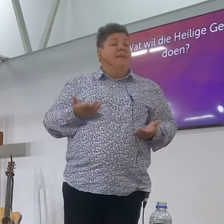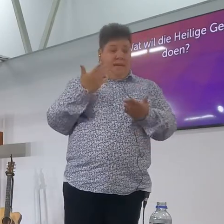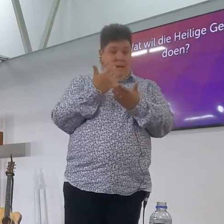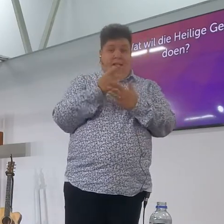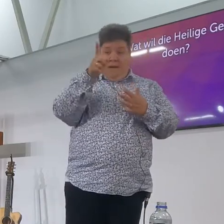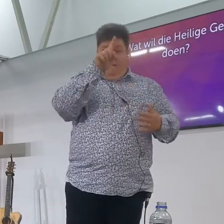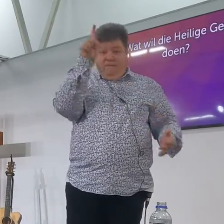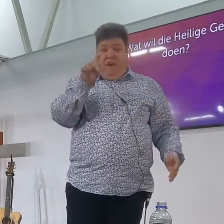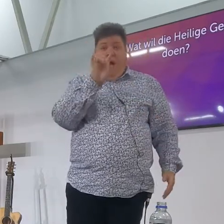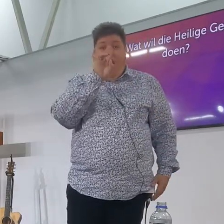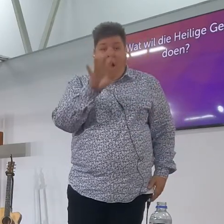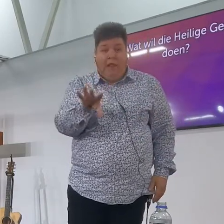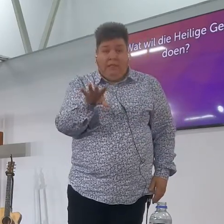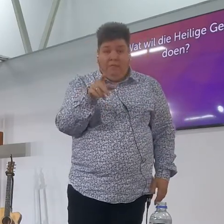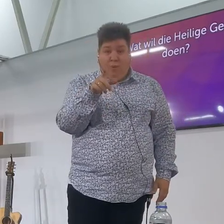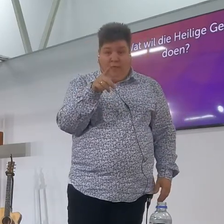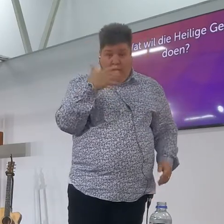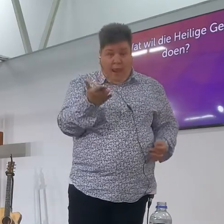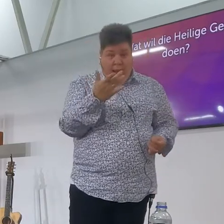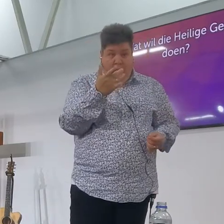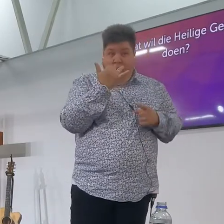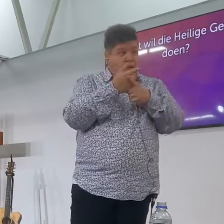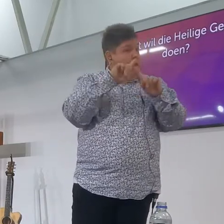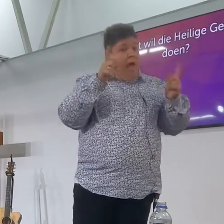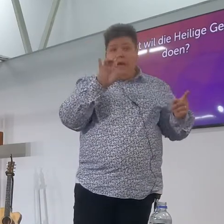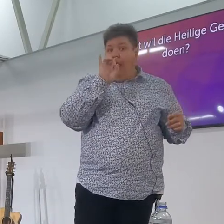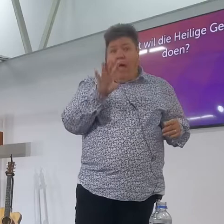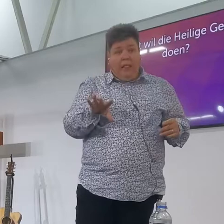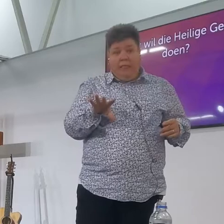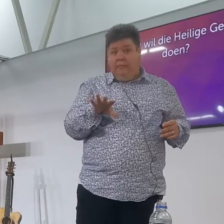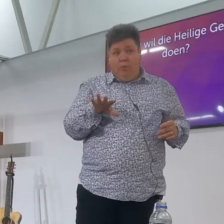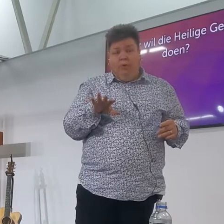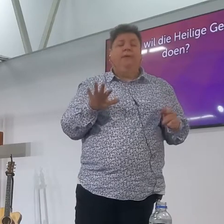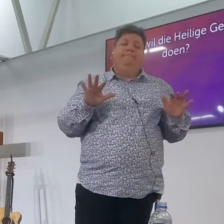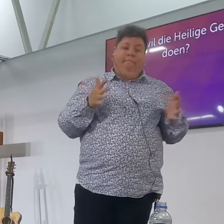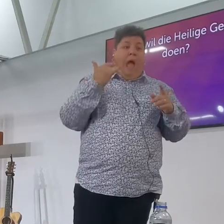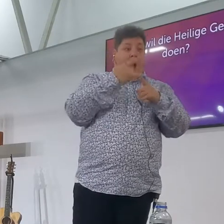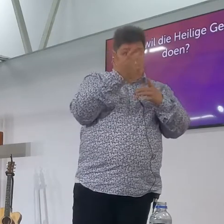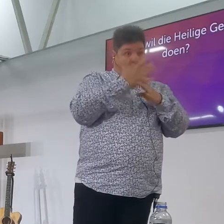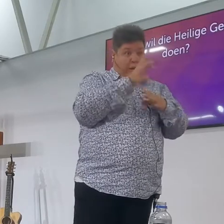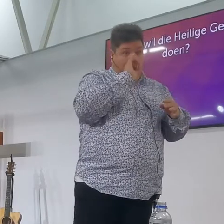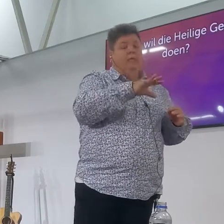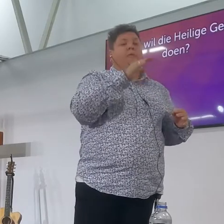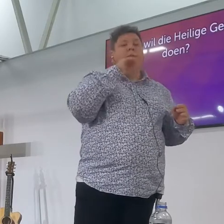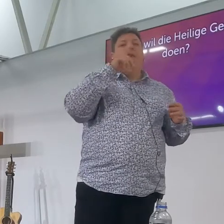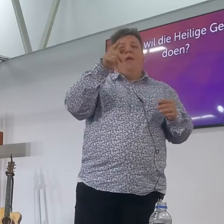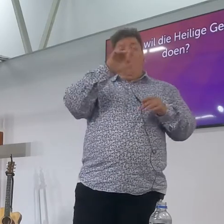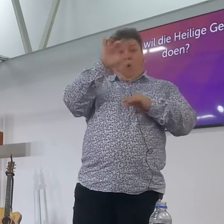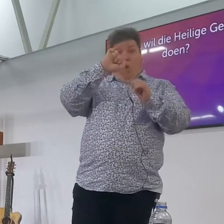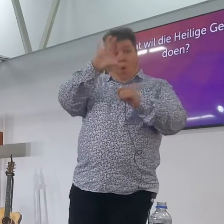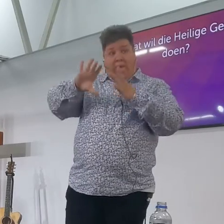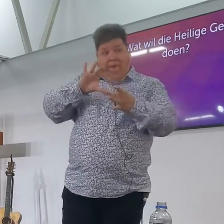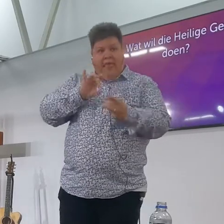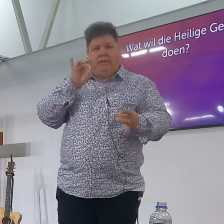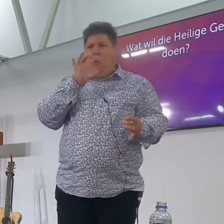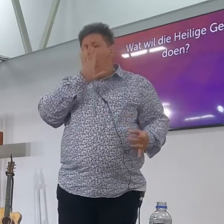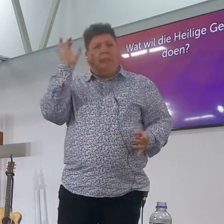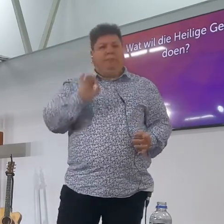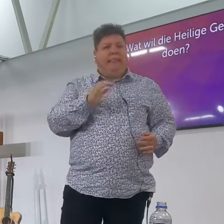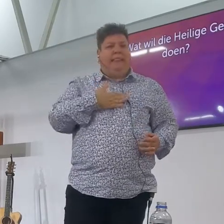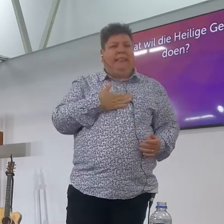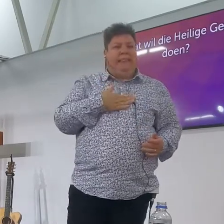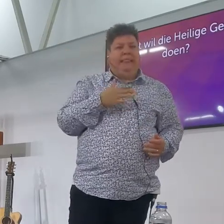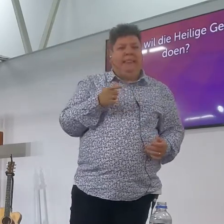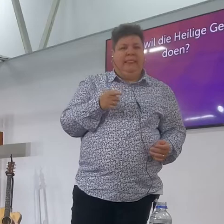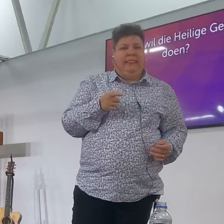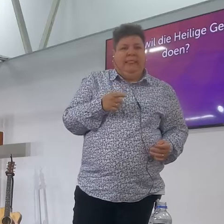antwoord, dan is ek op die stoep van om 'n geesvervulde lewe te leef. Want dit is hoe ek 'n geesvervulde lewe leef. Ek leef 'n geesvervulde, hoor, hier